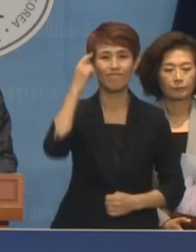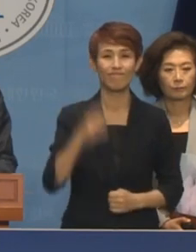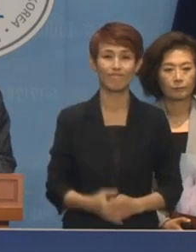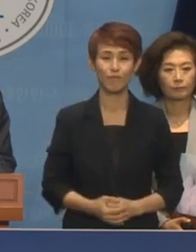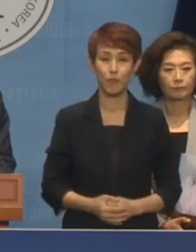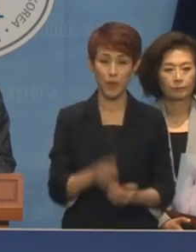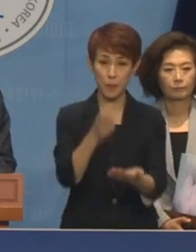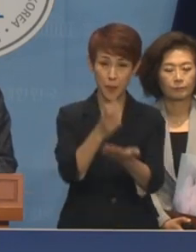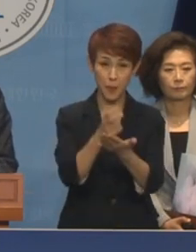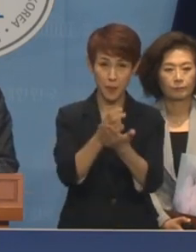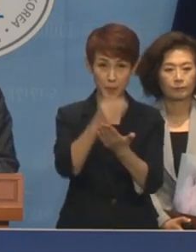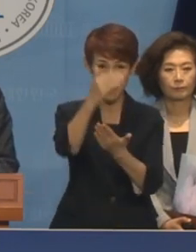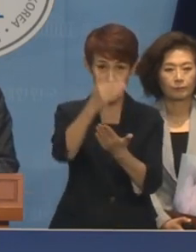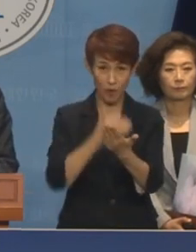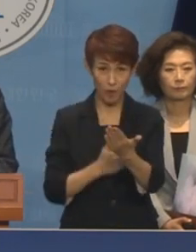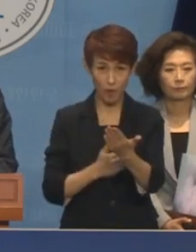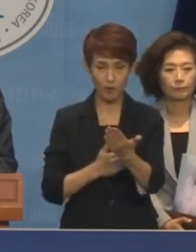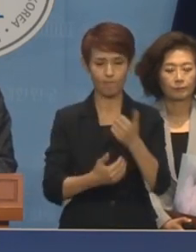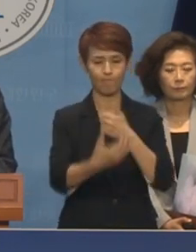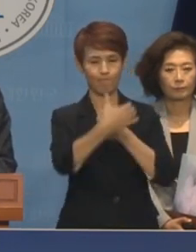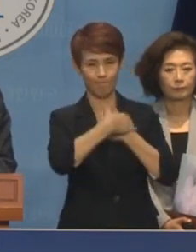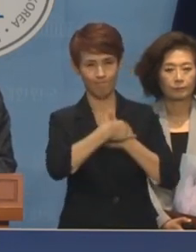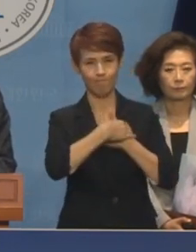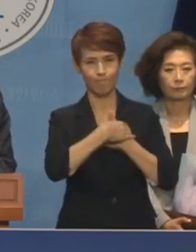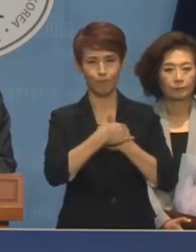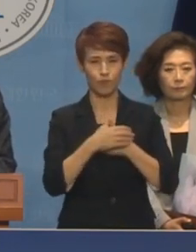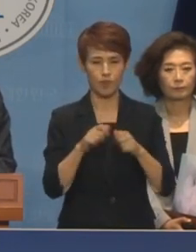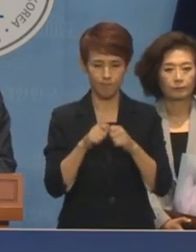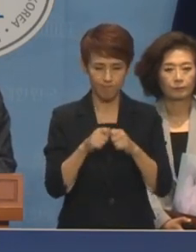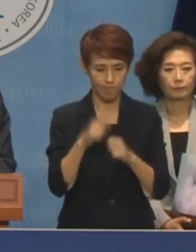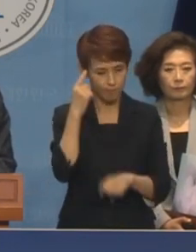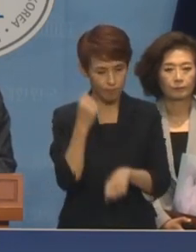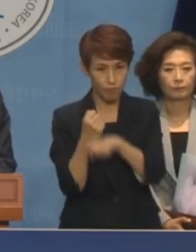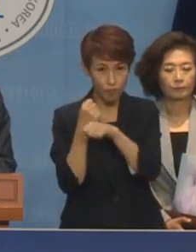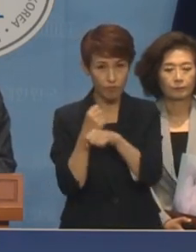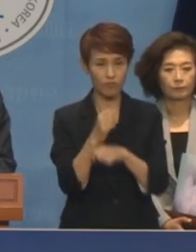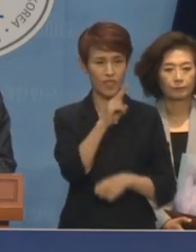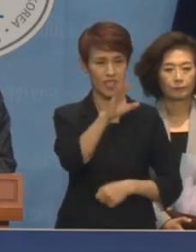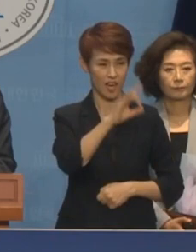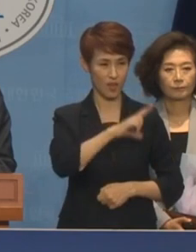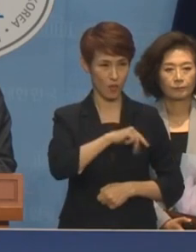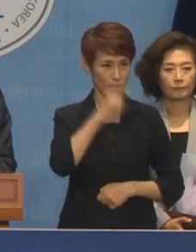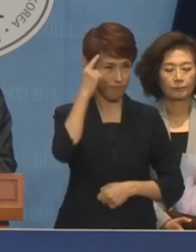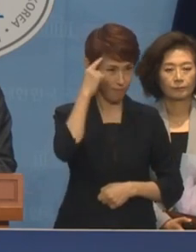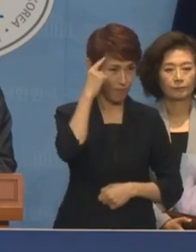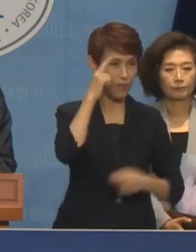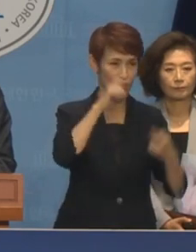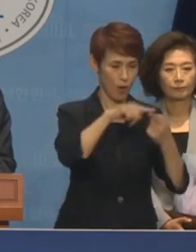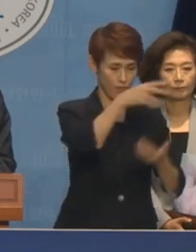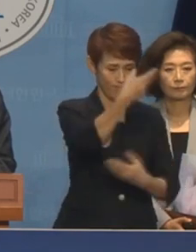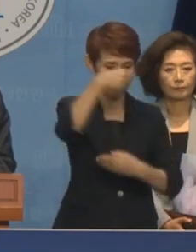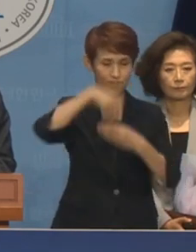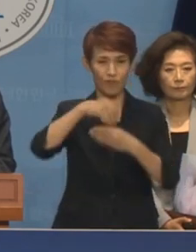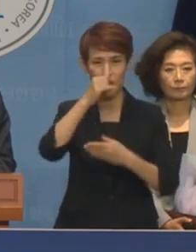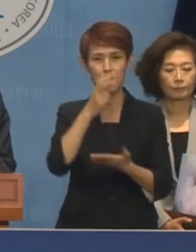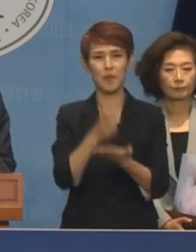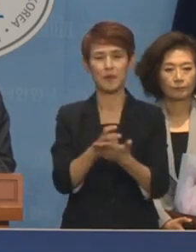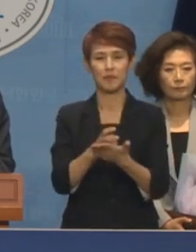이 법률안에 담긴 취지를 이어받고 더욱 정교하게 연구해서 양이원영 의원님이 뜻하신 내용을 담는